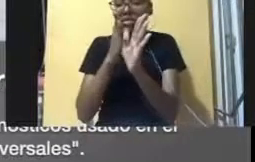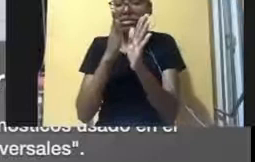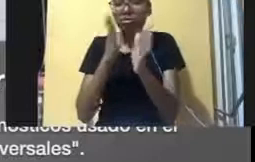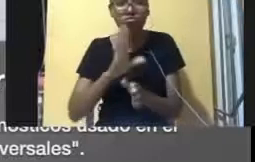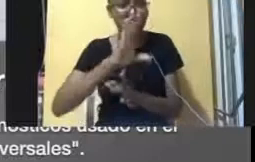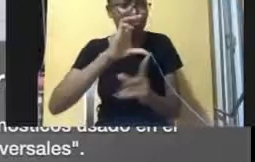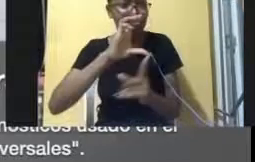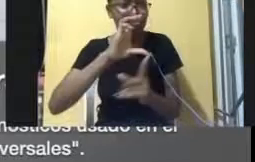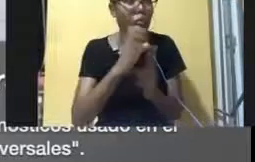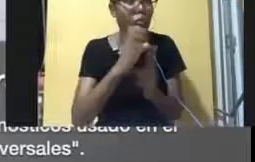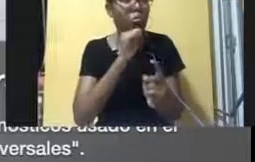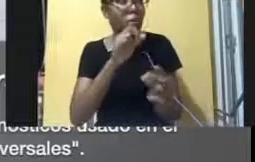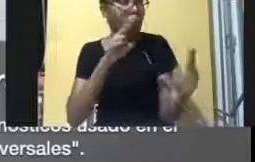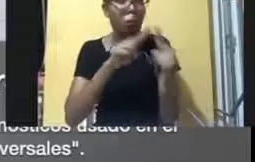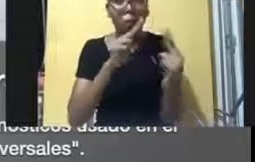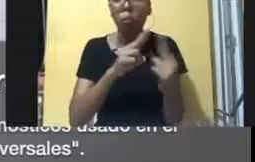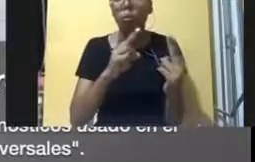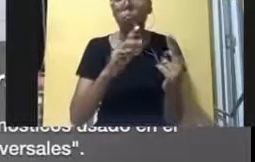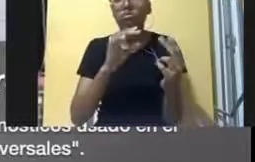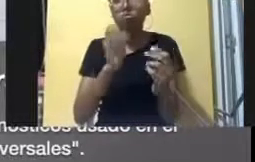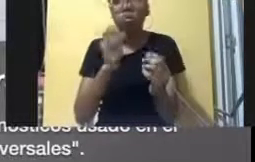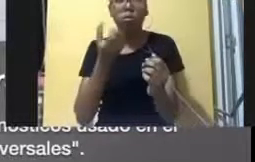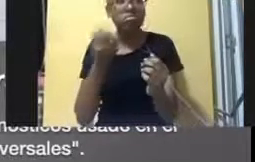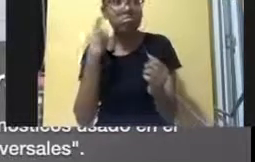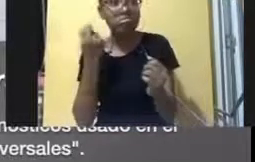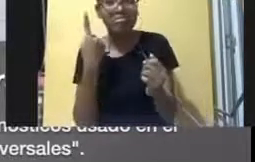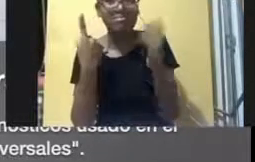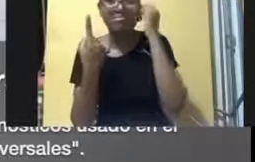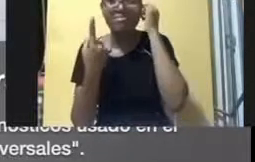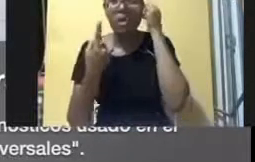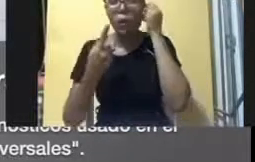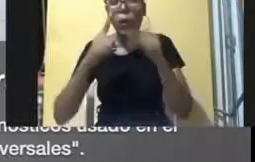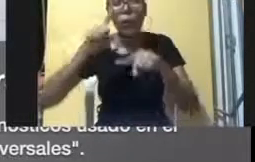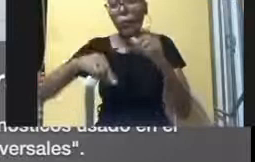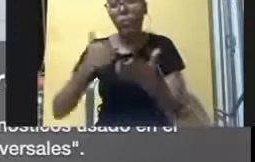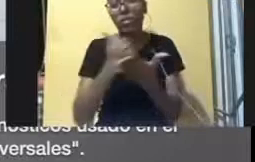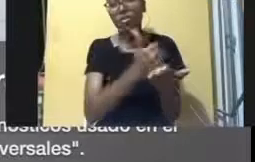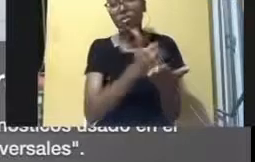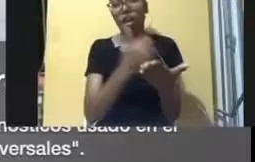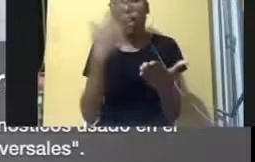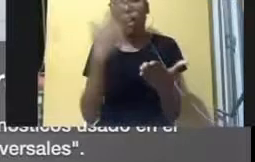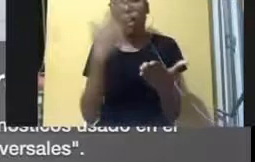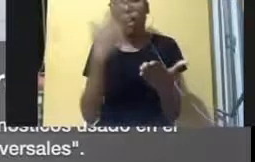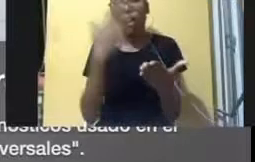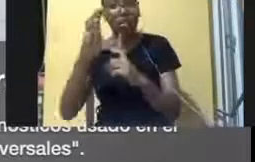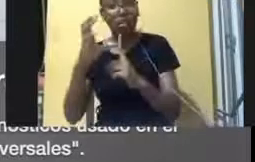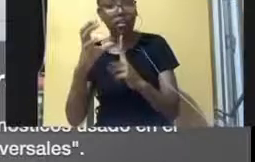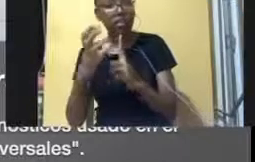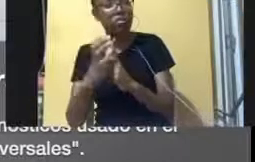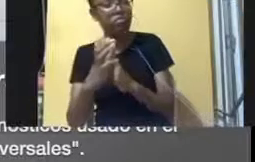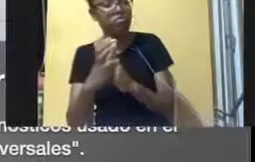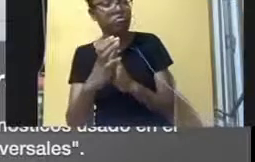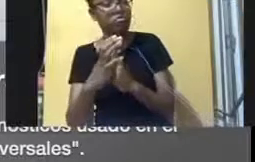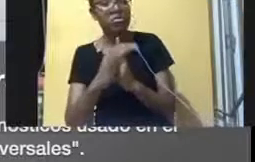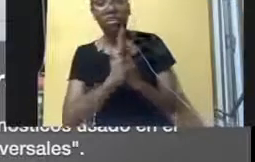persona, porque es la cultura que ha formado a esa persona, la sociedad donde vive, las personas que lo